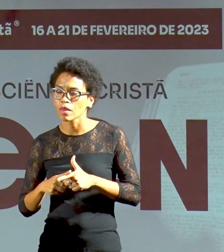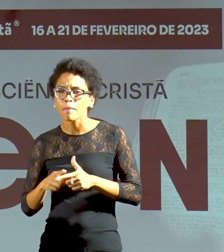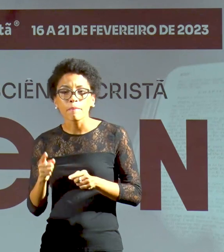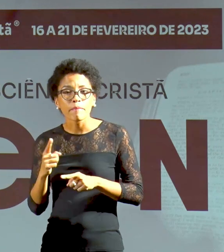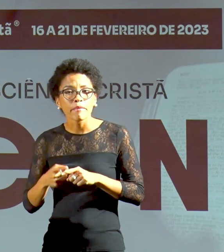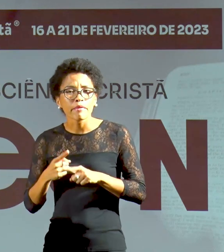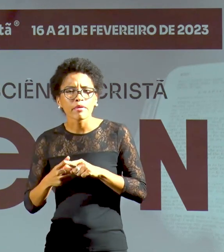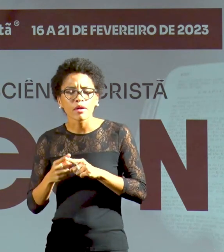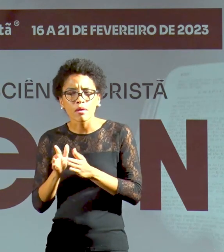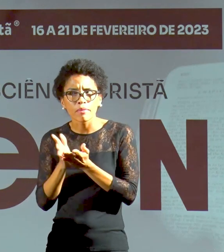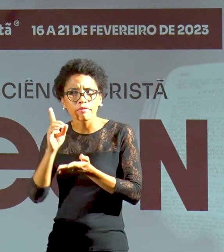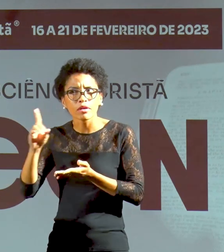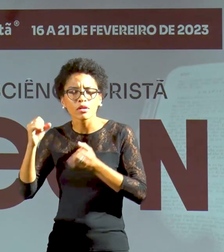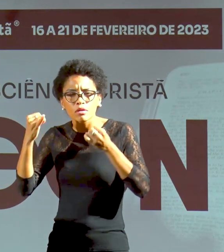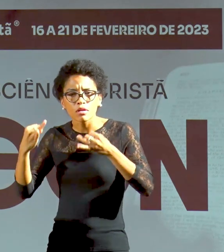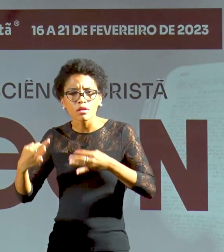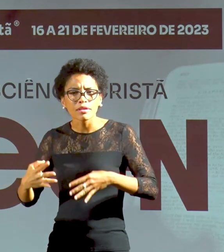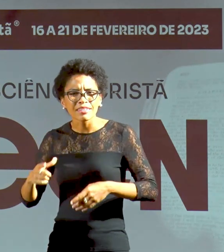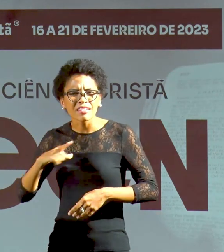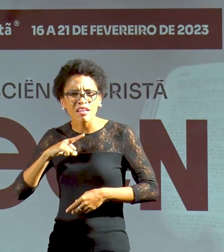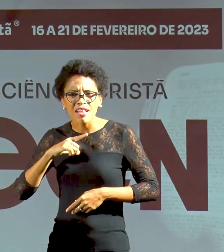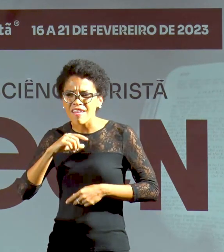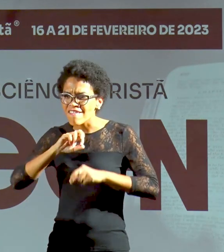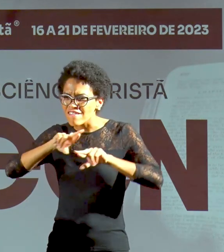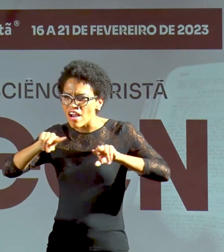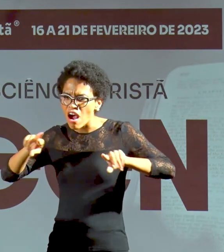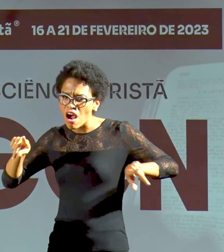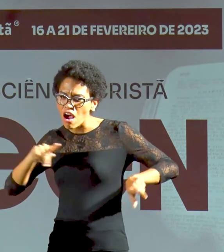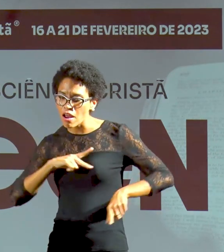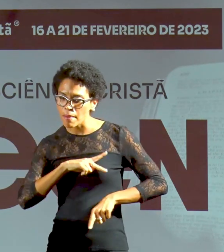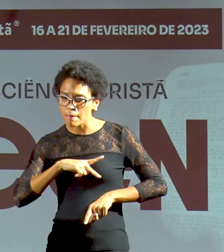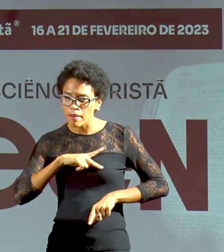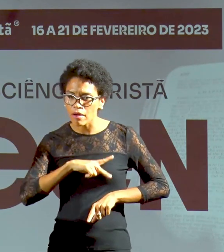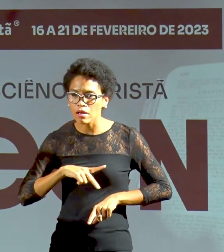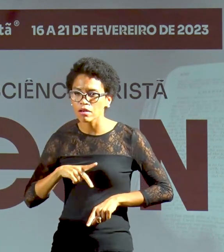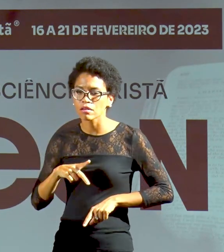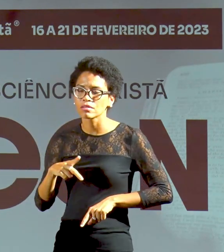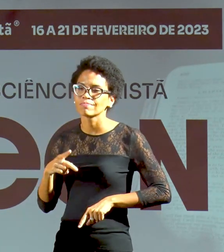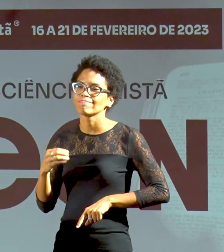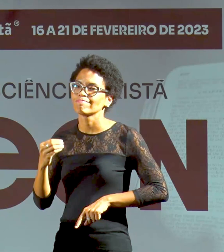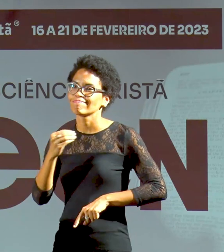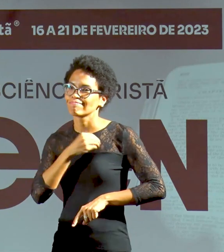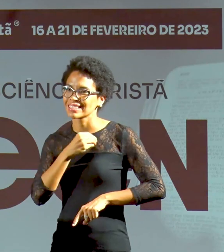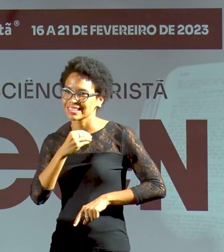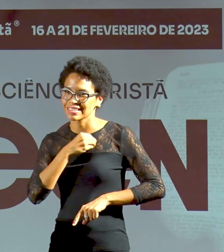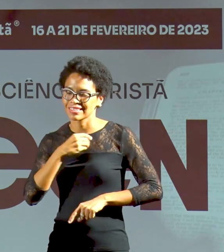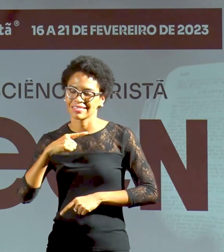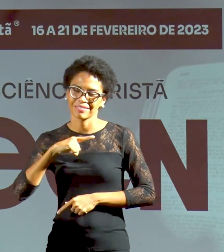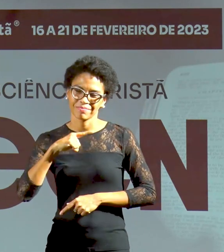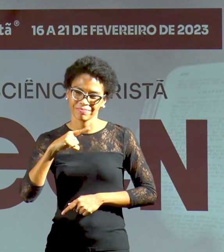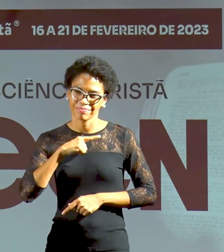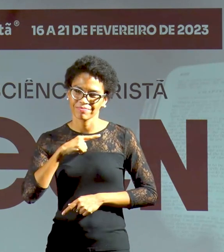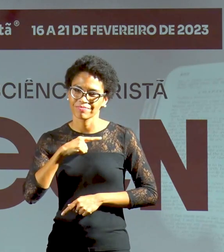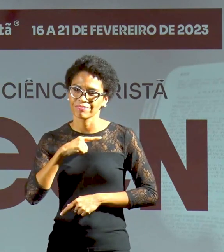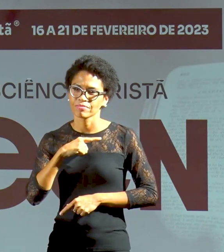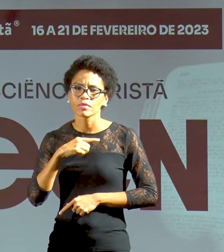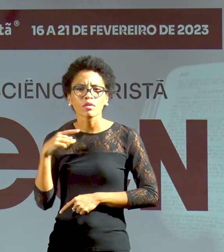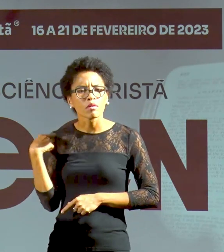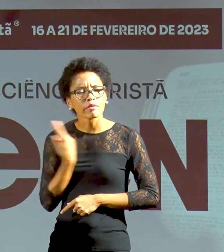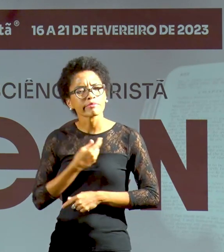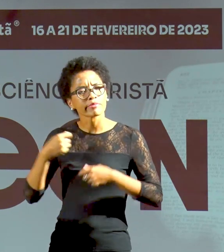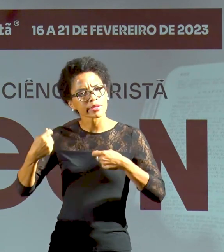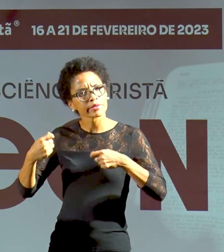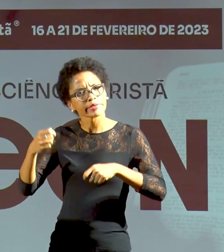adolescência na juventude na fase adulta Há muitas paixões que são pecaminosas a gente precisa entender isso